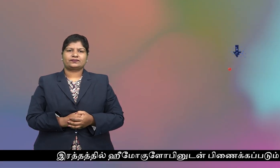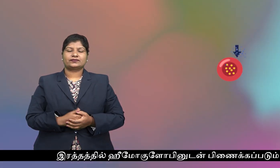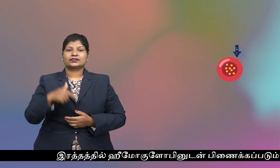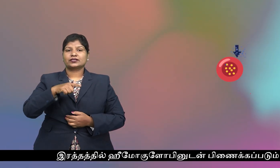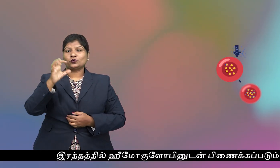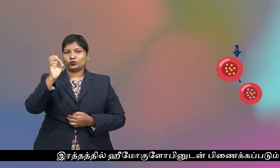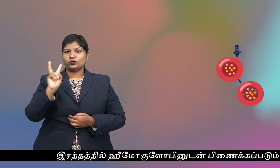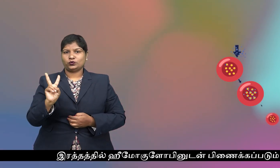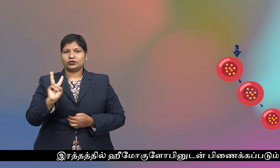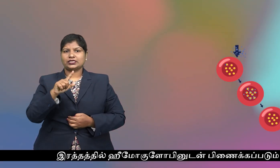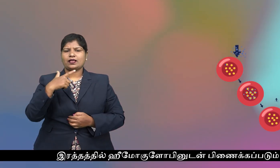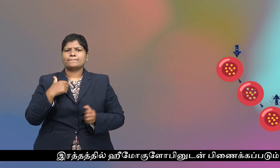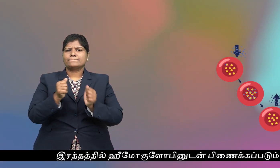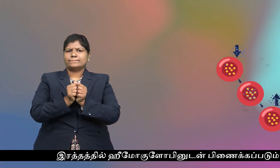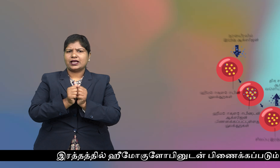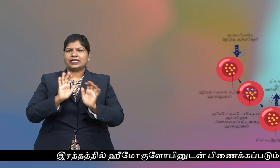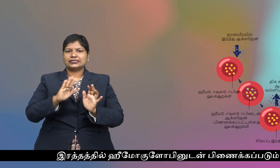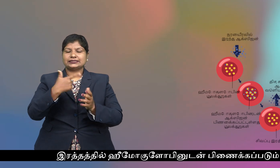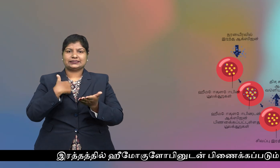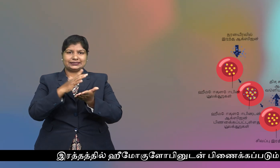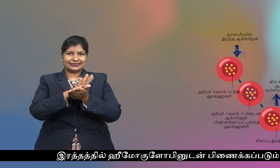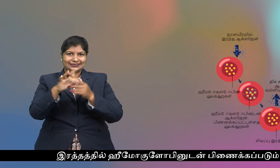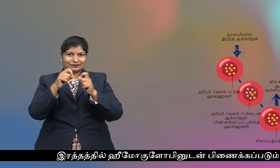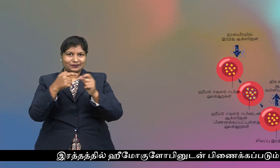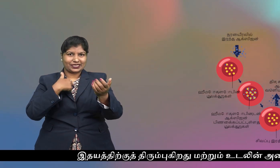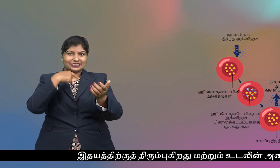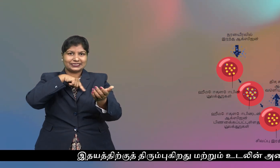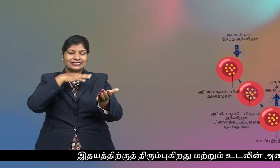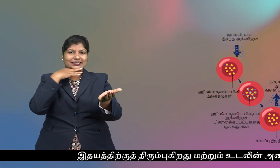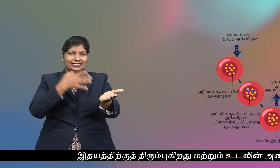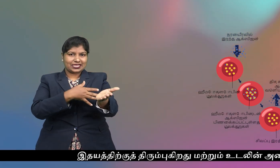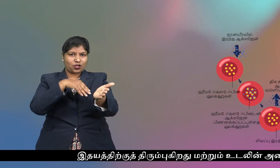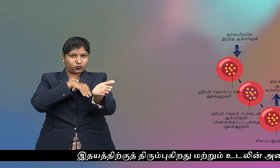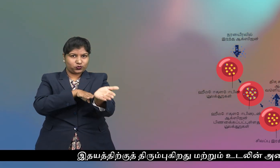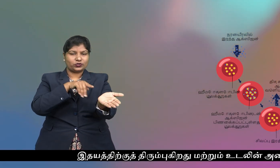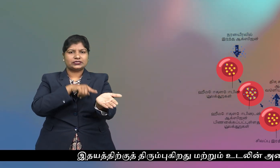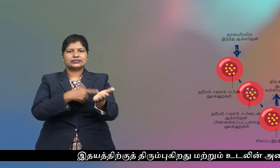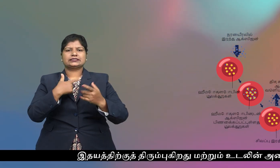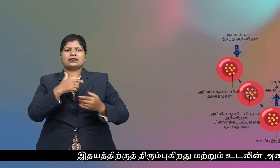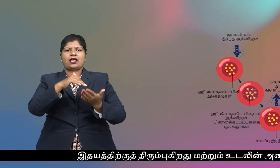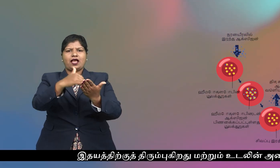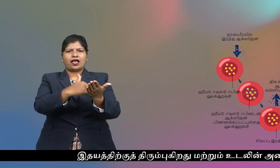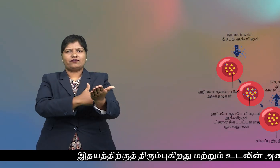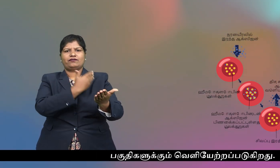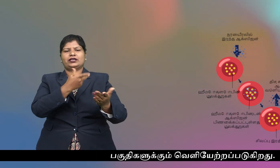இரத்தத்தில் ஹீமோகுளோபினுடன் பிணைக்கப்படும் பிராணவாயு இதயத்திற்கு திரும்புகிறது மற்றும் உடலின் அனைத்து